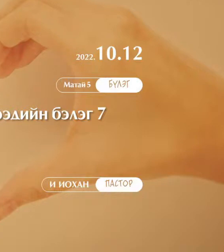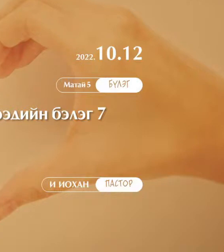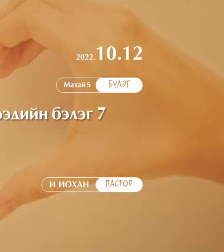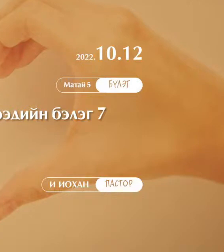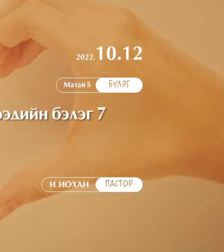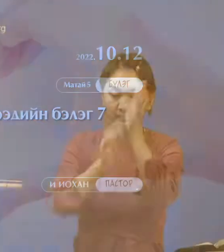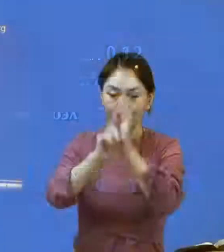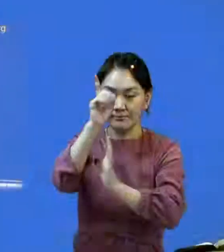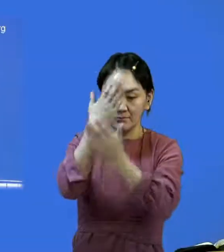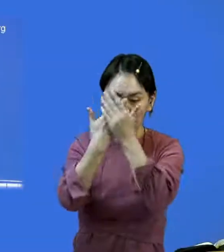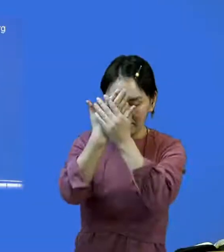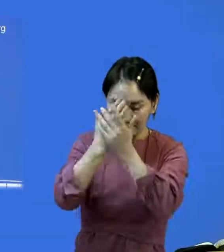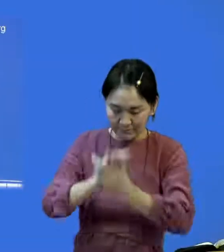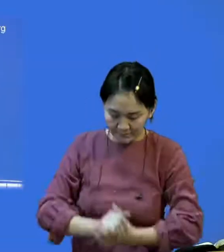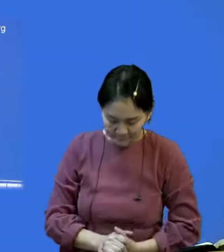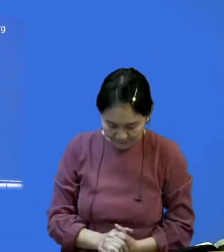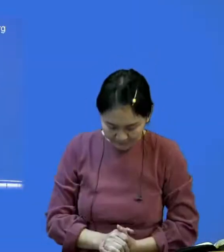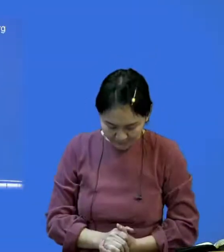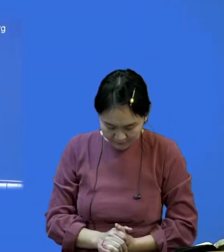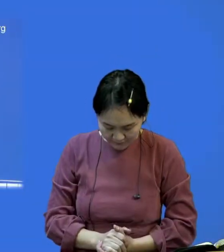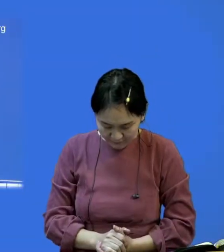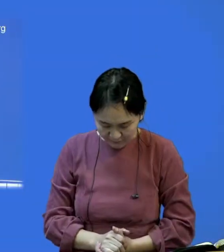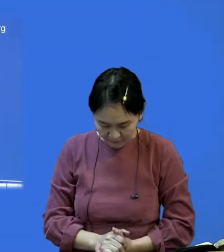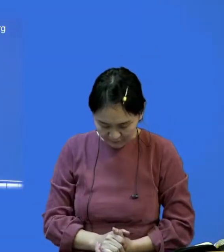хамтдаа залбирцгаая.